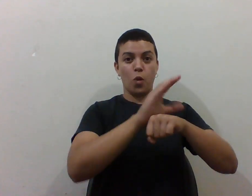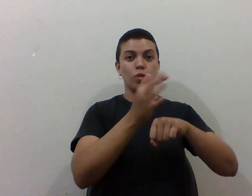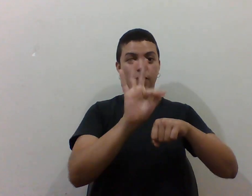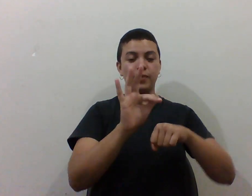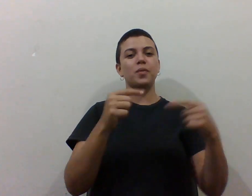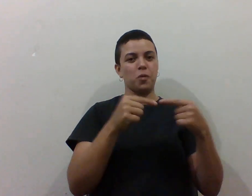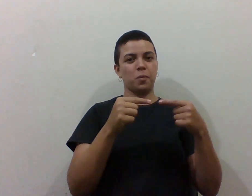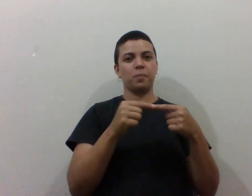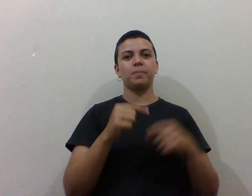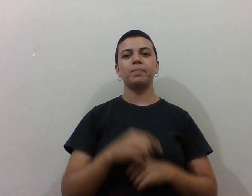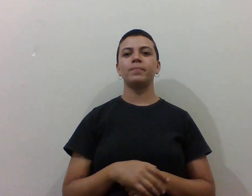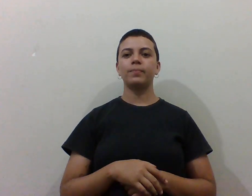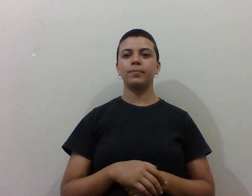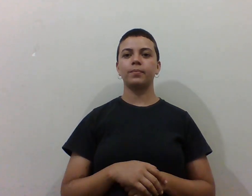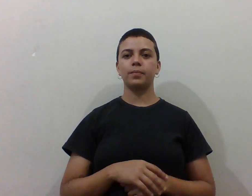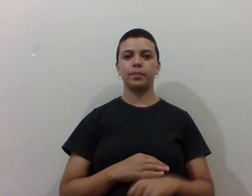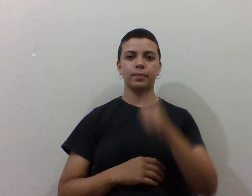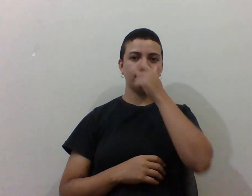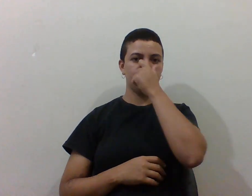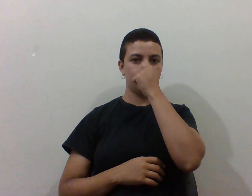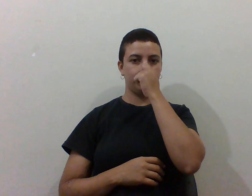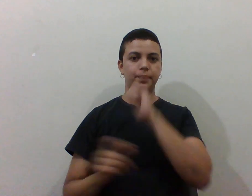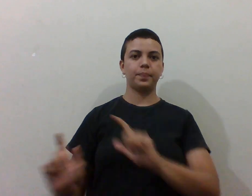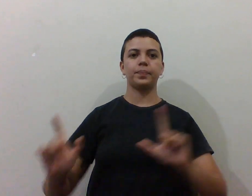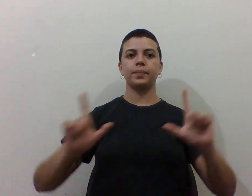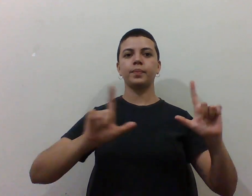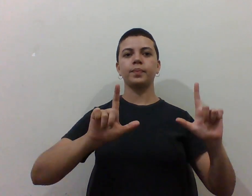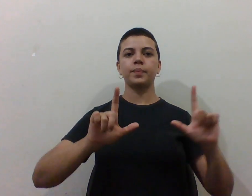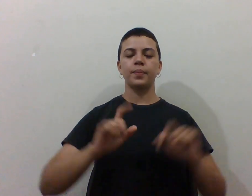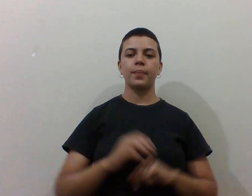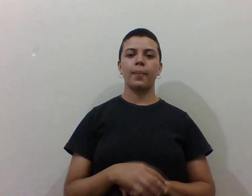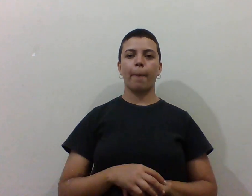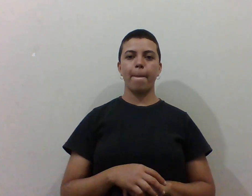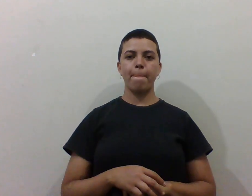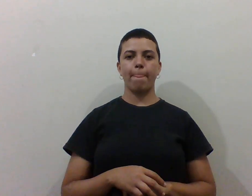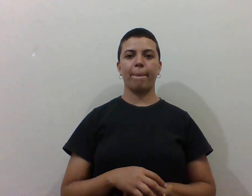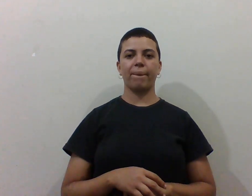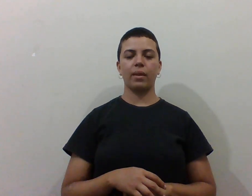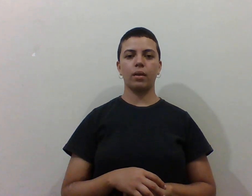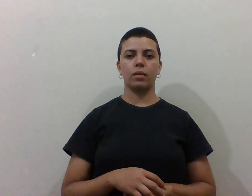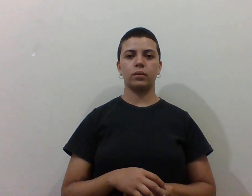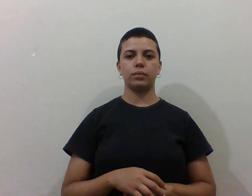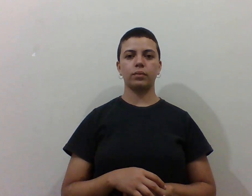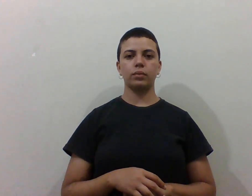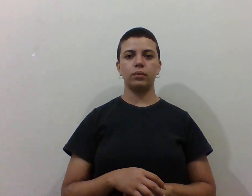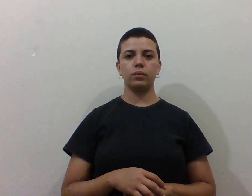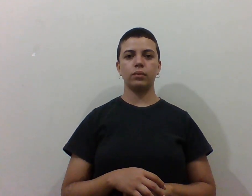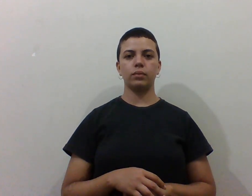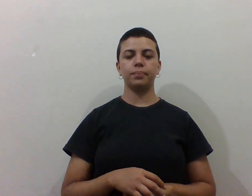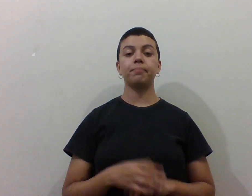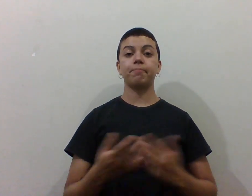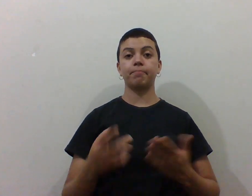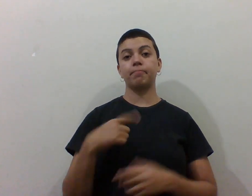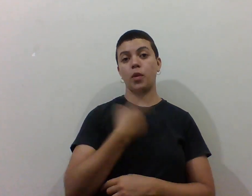Quando a gente pensa em minorias, minorias qualitativas, muitas vezes em número,